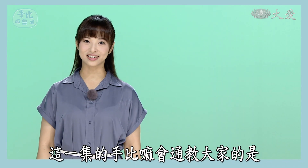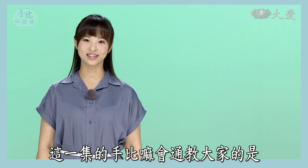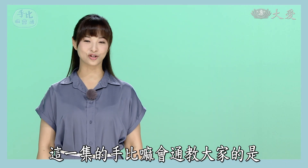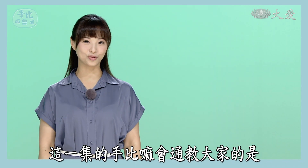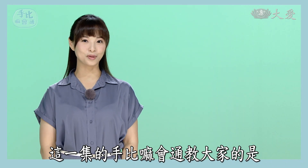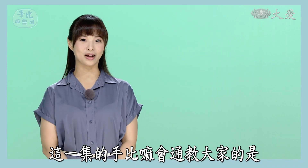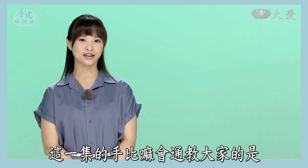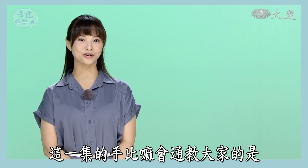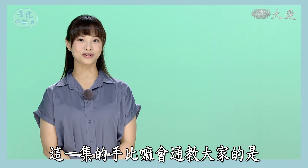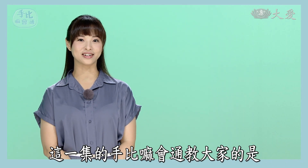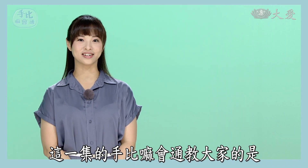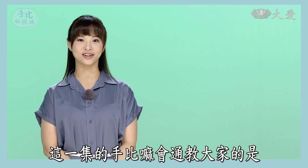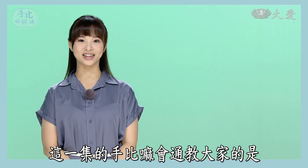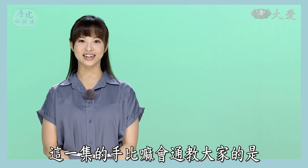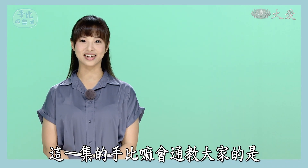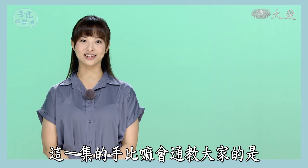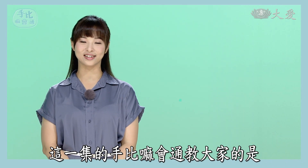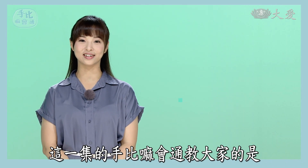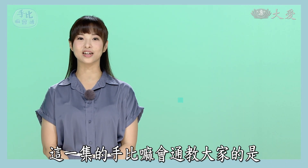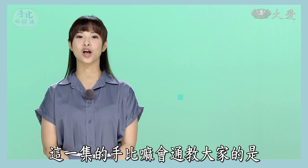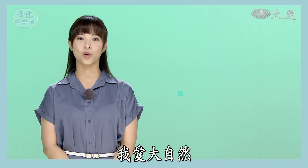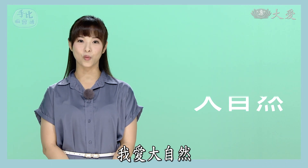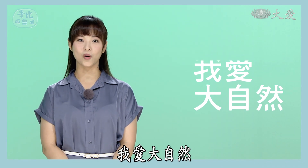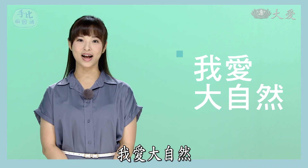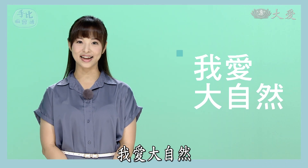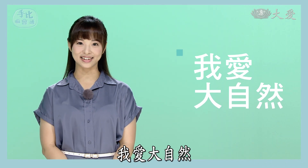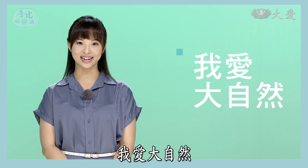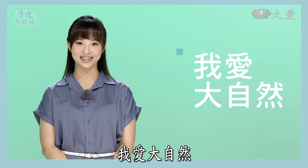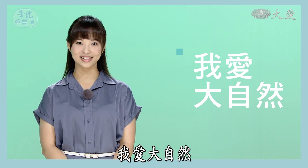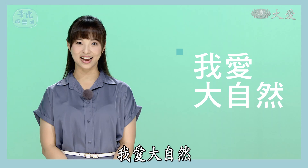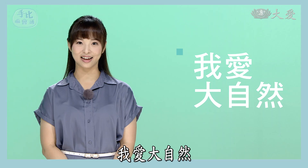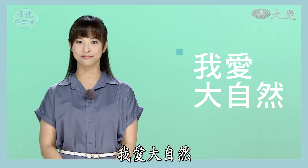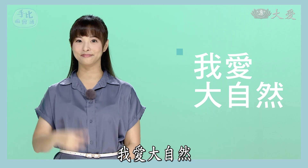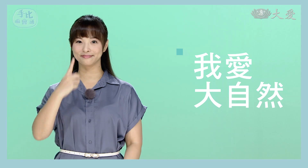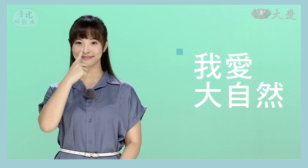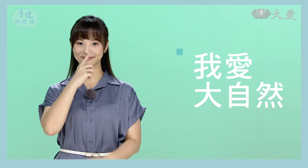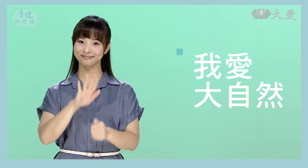的 Chubby 马一通呢，教大家的是我爱大自然，